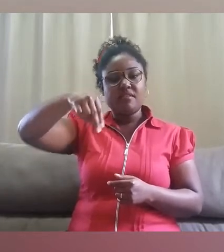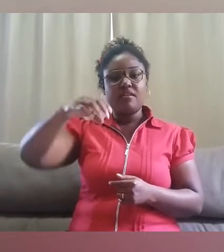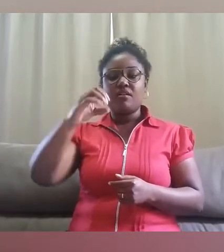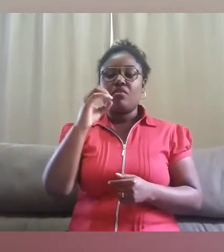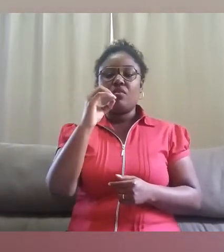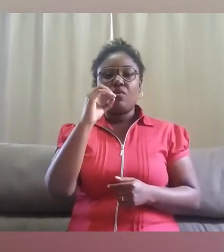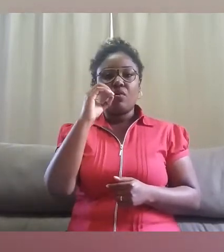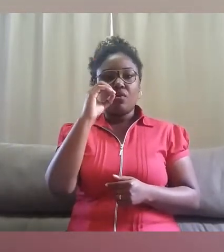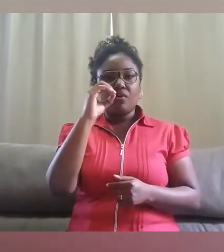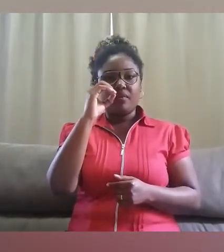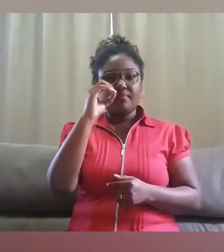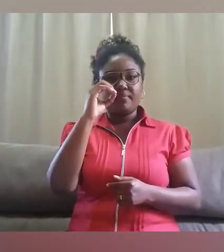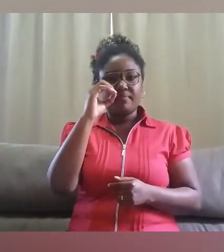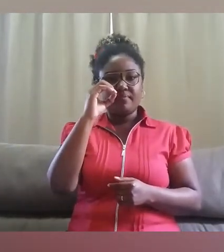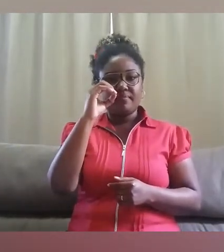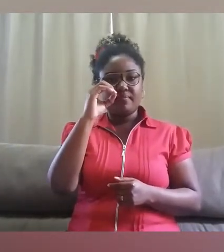O O O